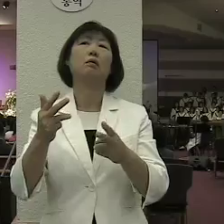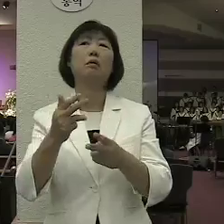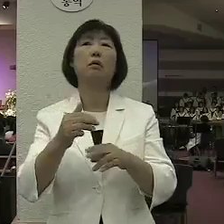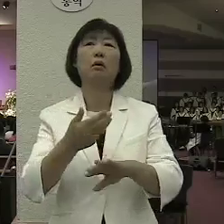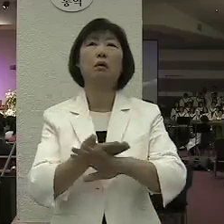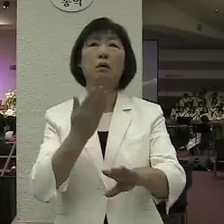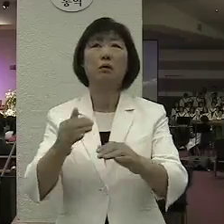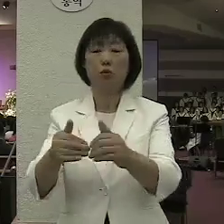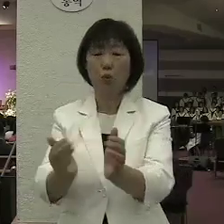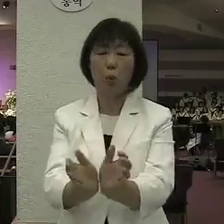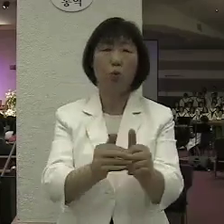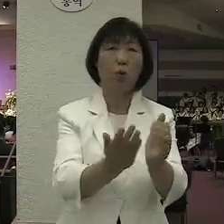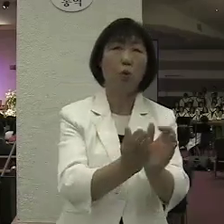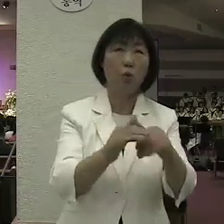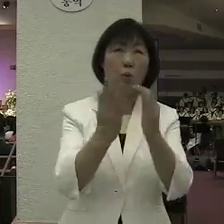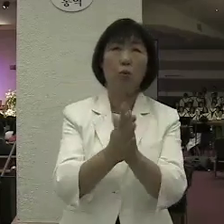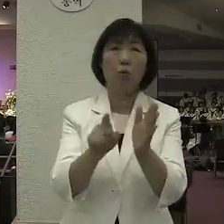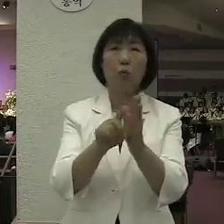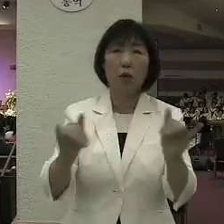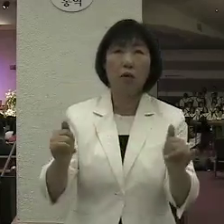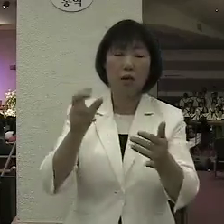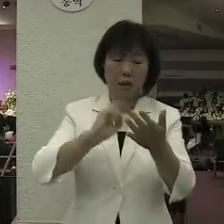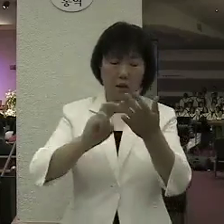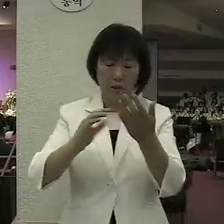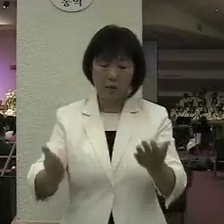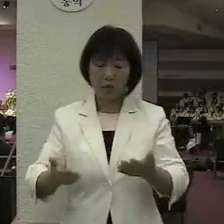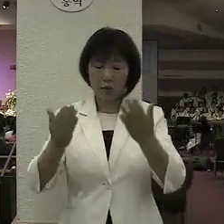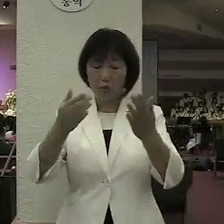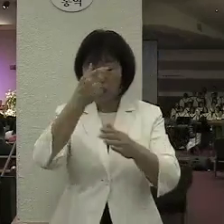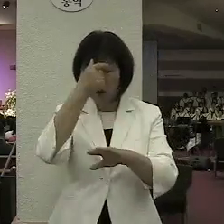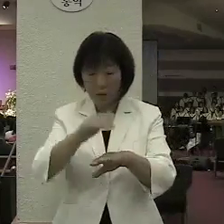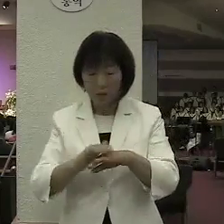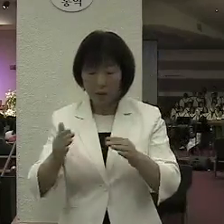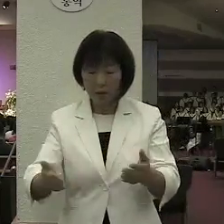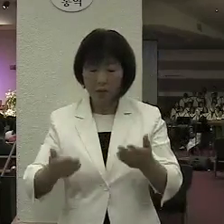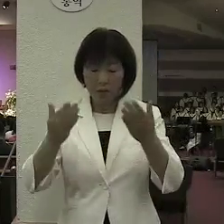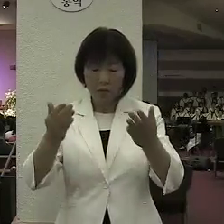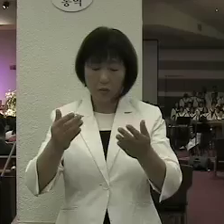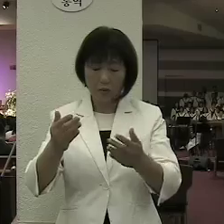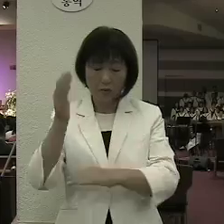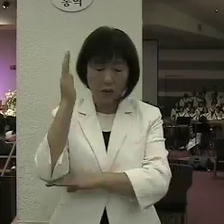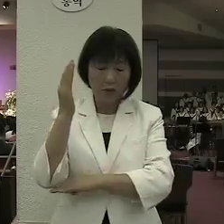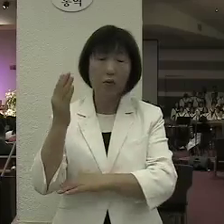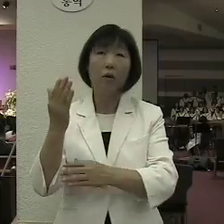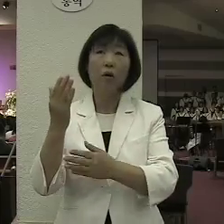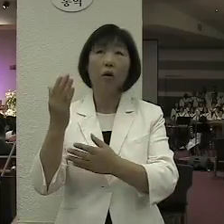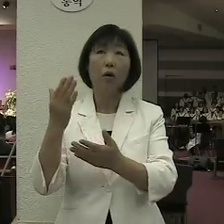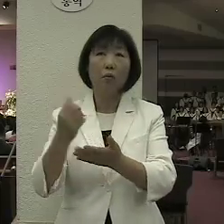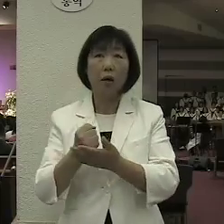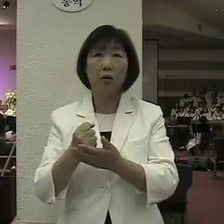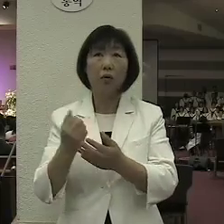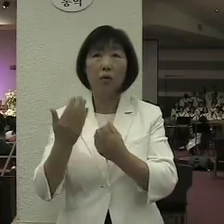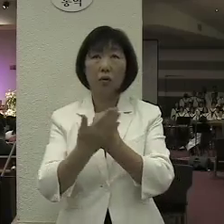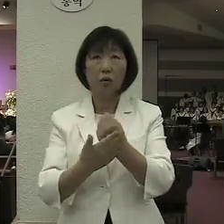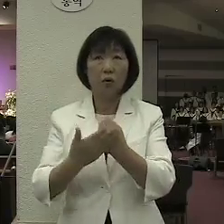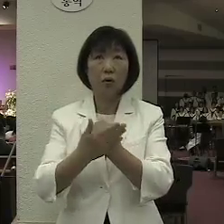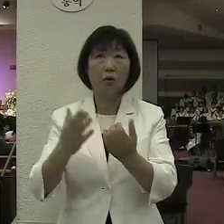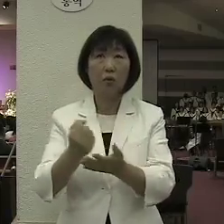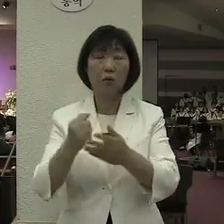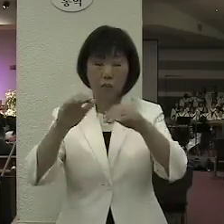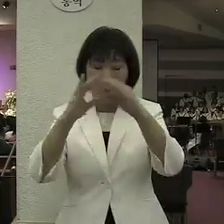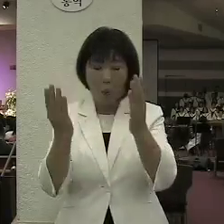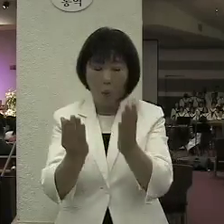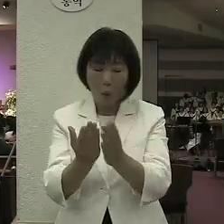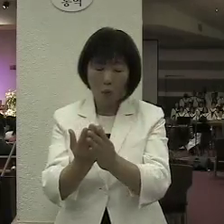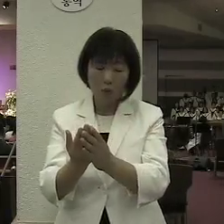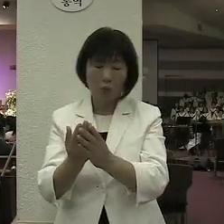되는, 저는 말씀을 선포하는 사자로서, 말씀을 선포하는 전도자로서 모든 백성들에게